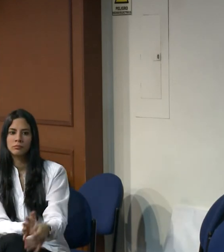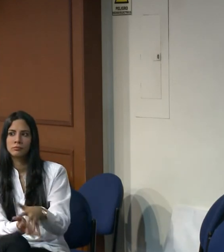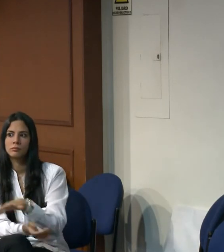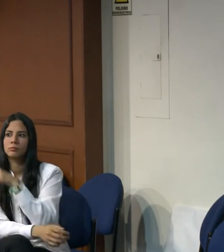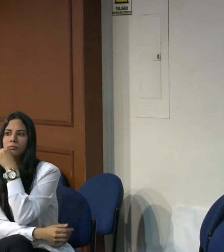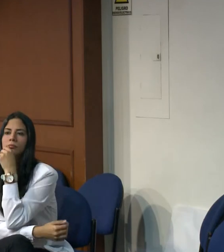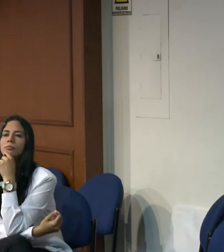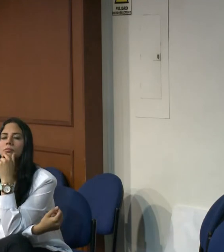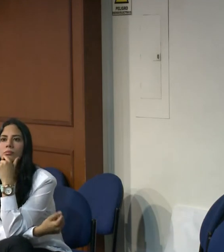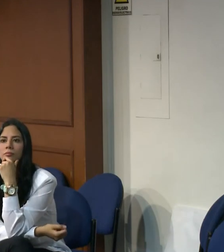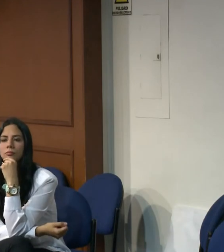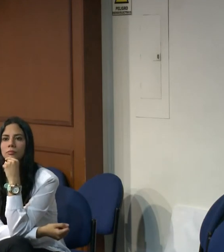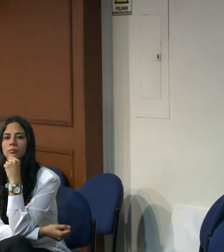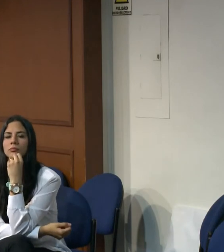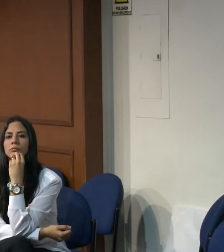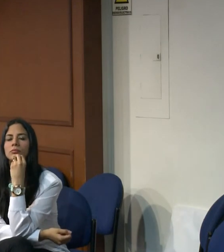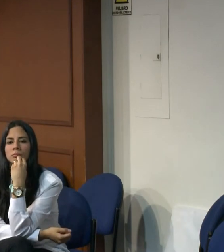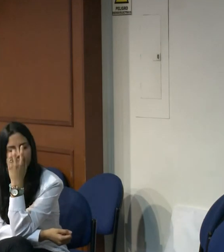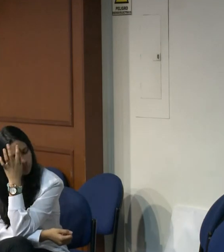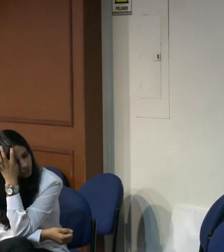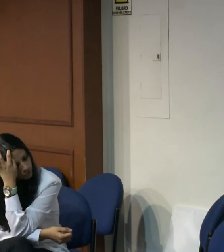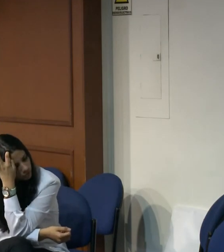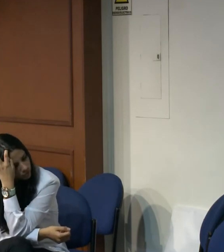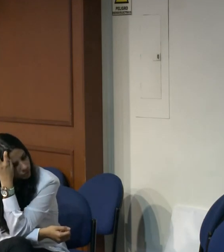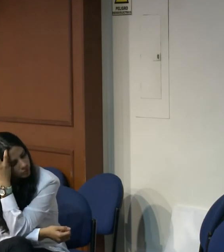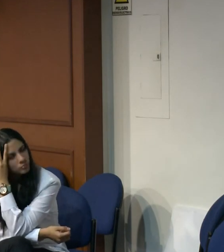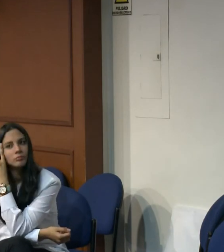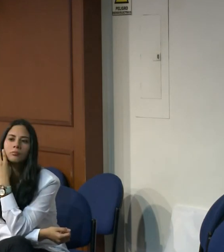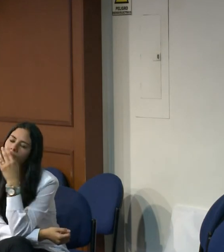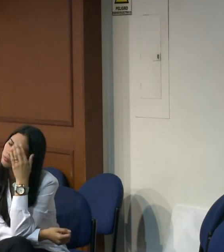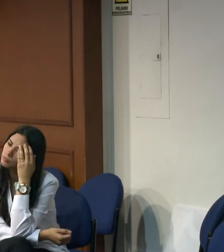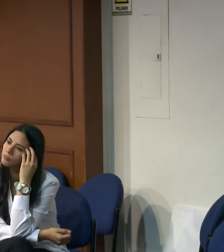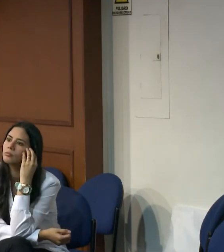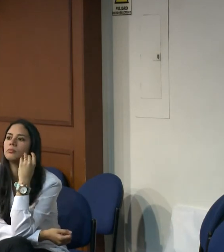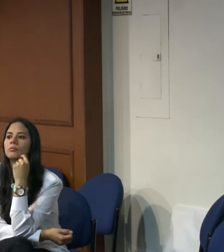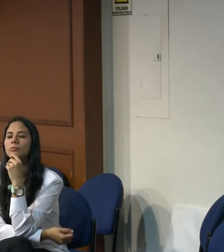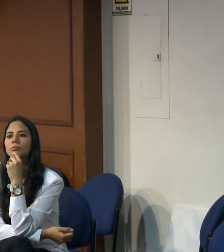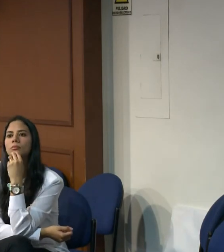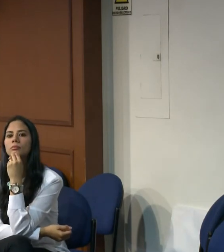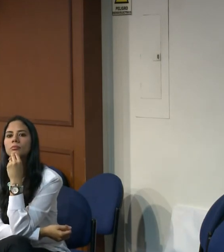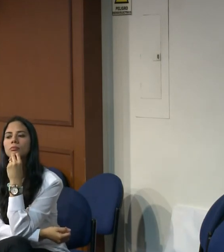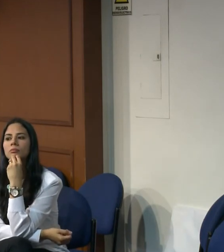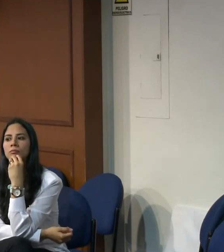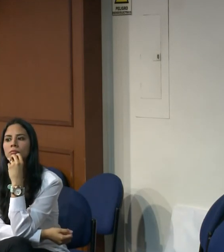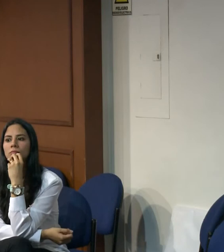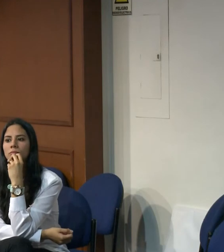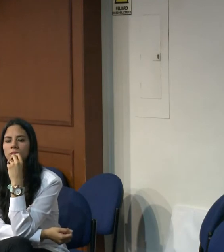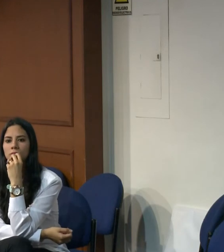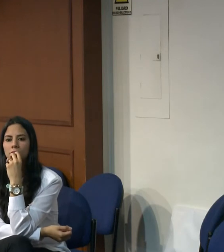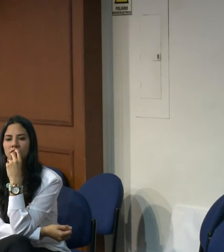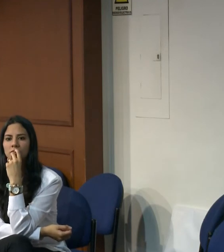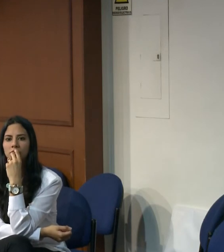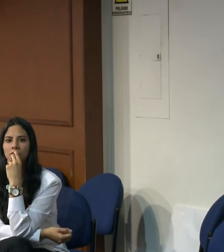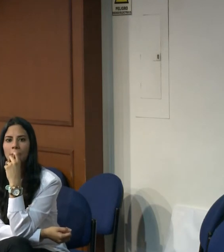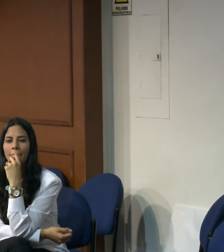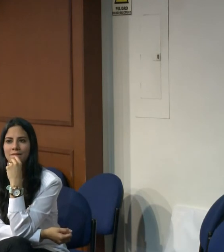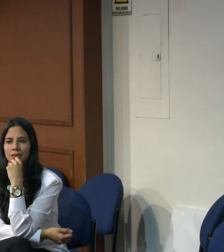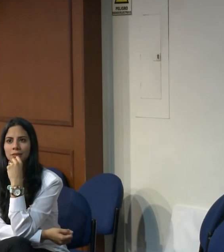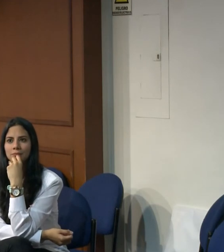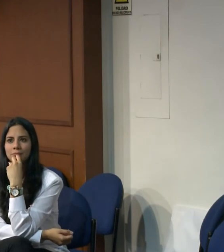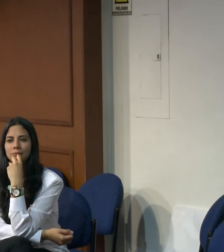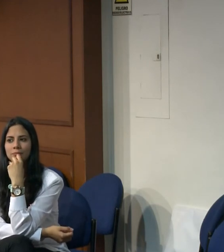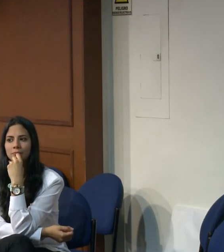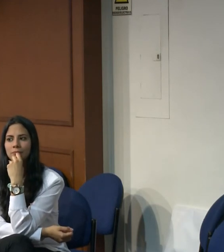la tortuga, la leche, ¿qué significa? Pues es la Vía Láctea. O sea, fue algo bonito, fue algo difícil, porque